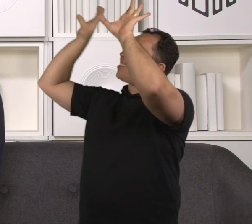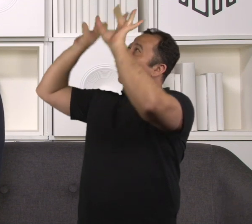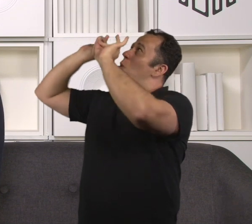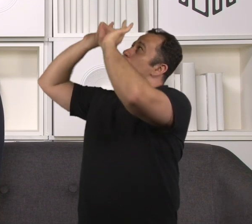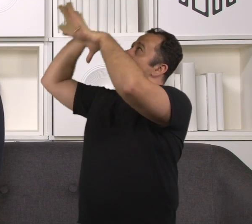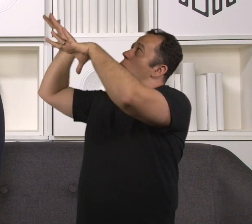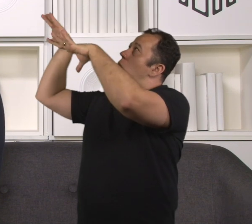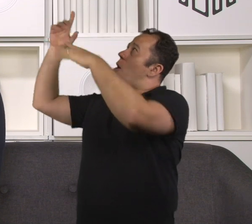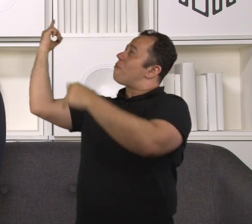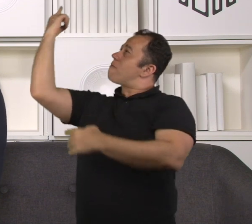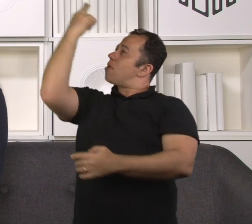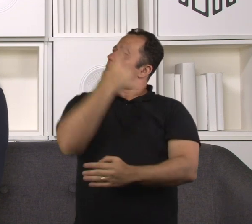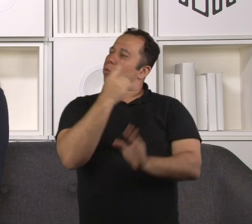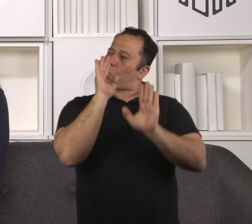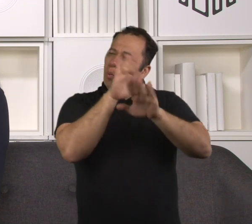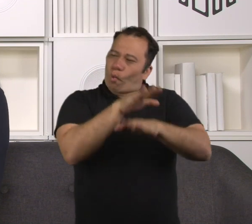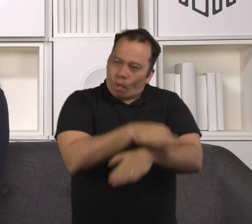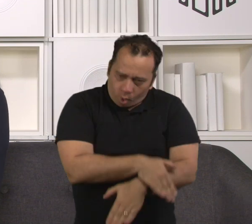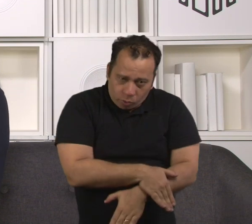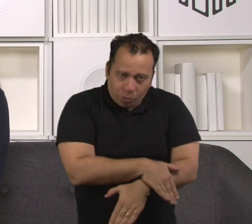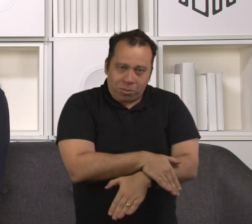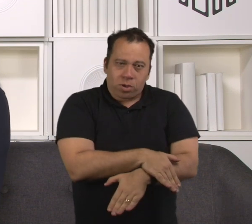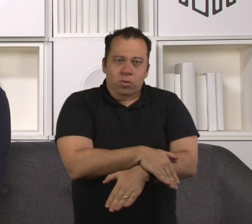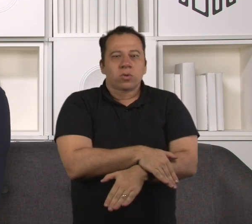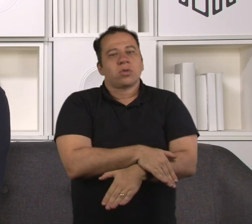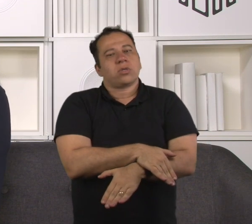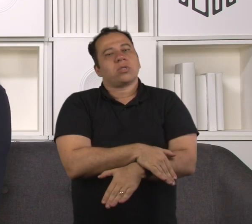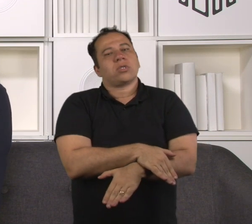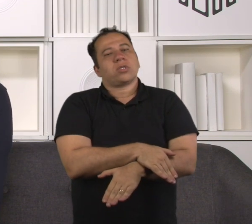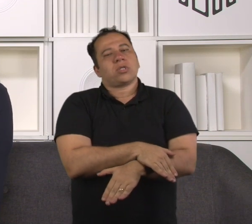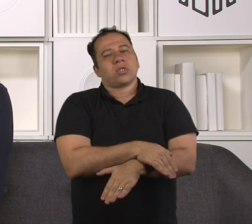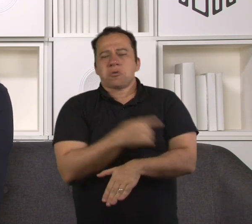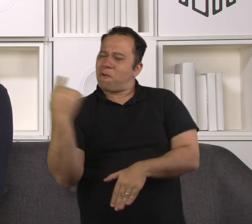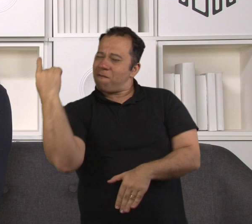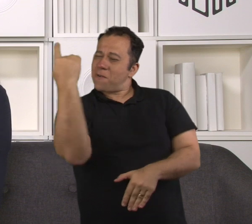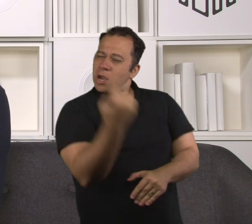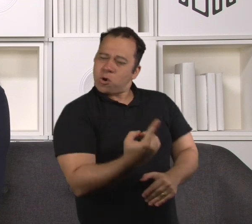se esvaziou e